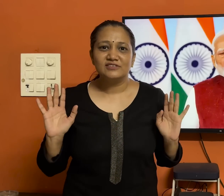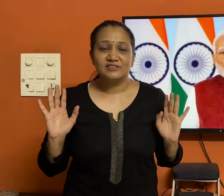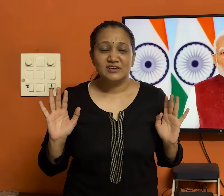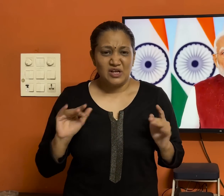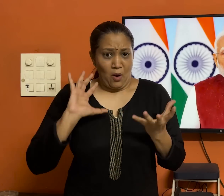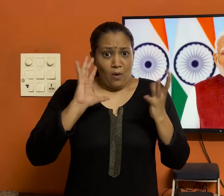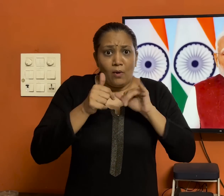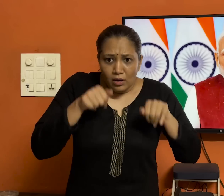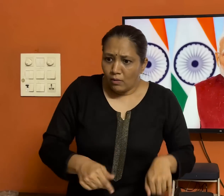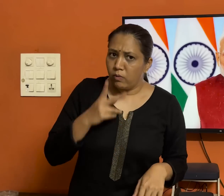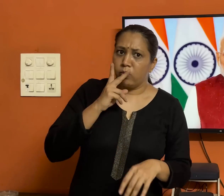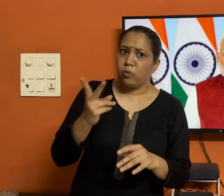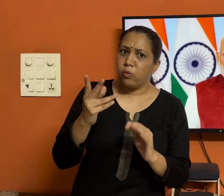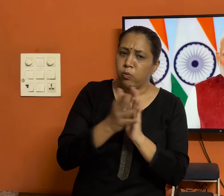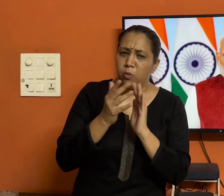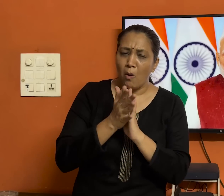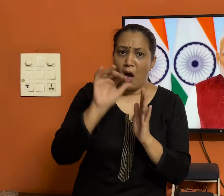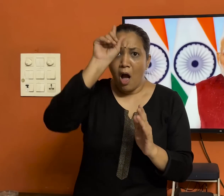आज दुनिया देख रही है